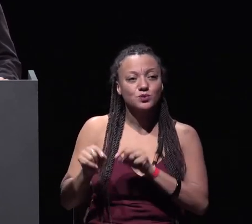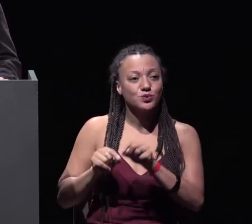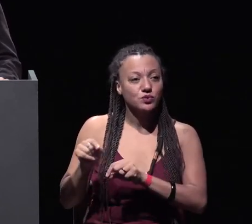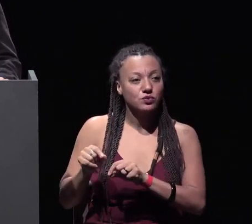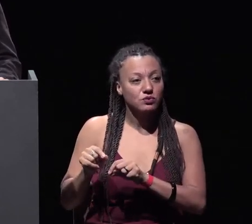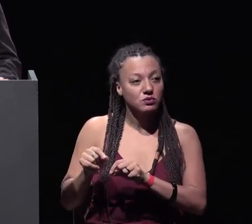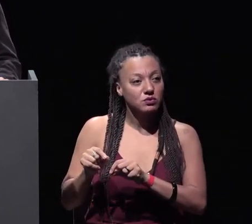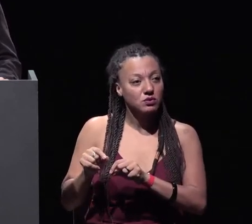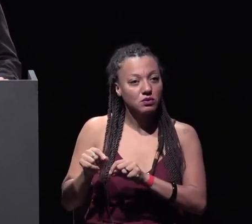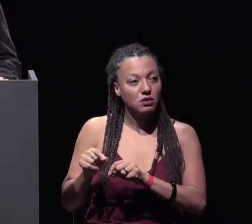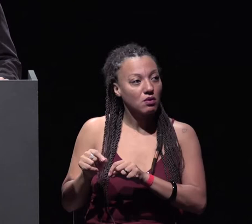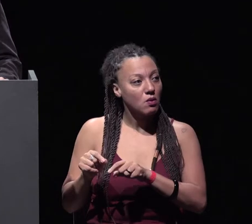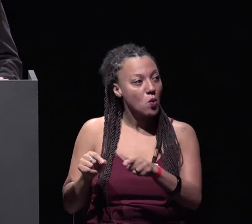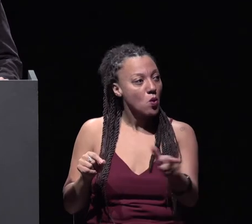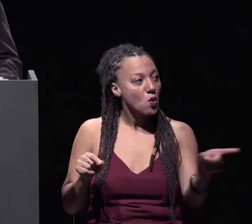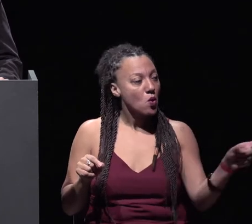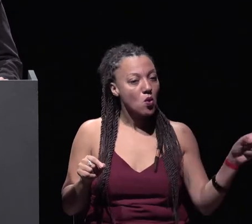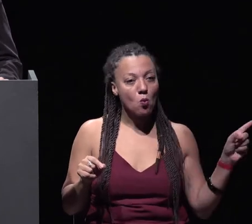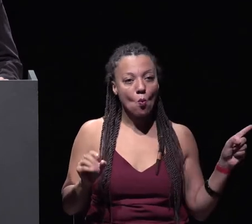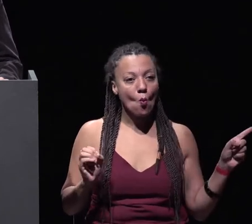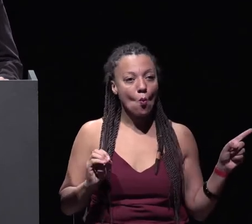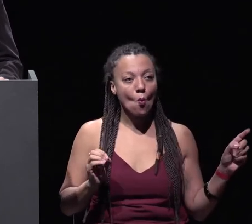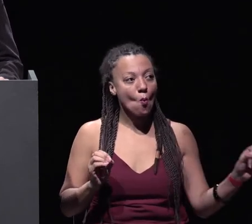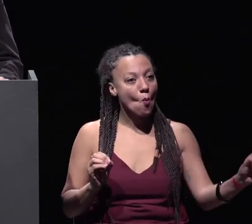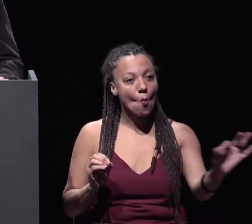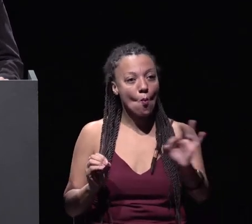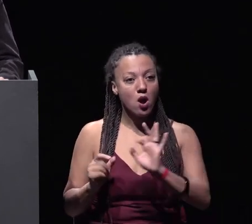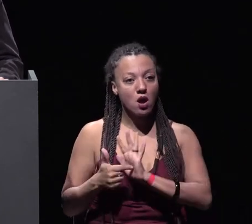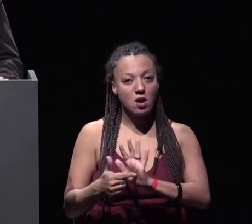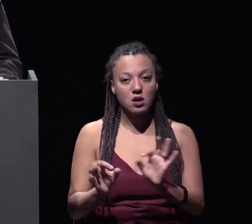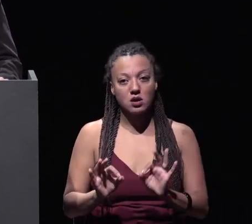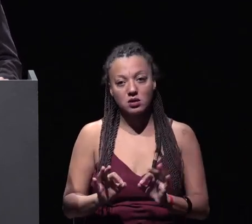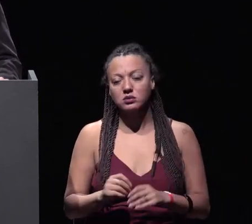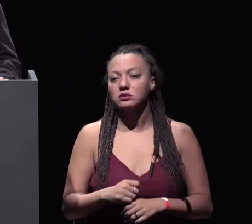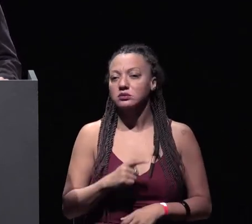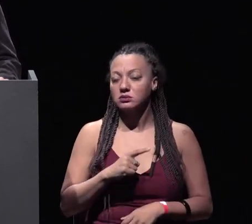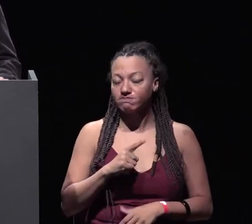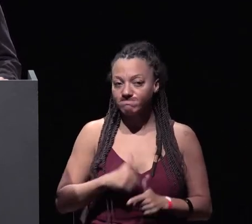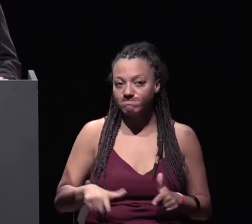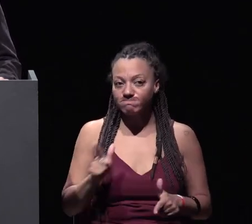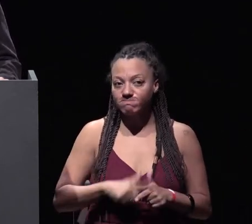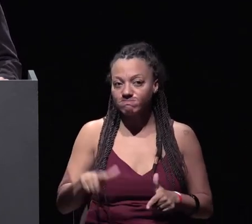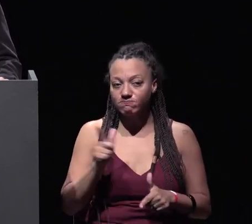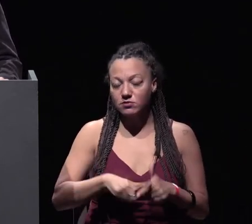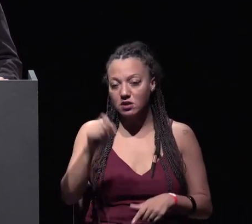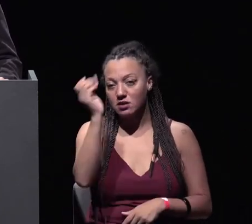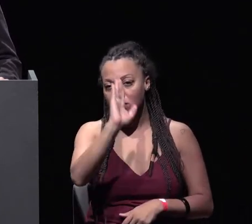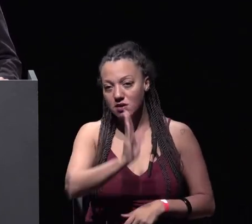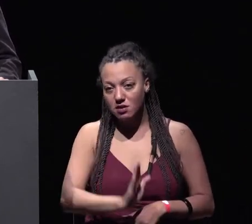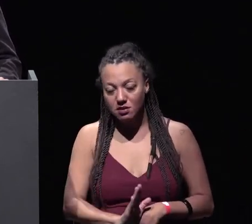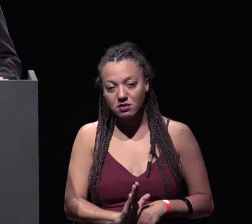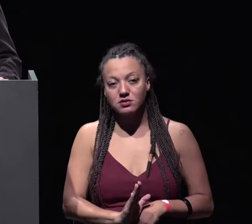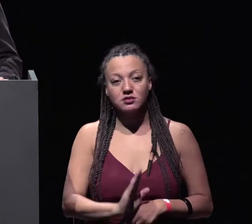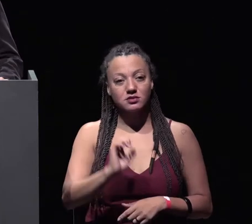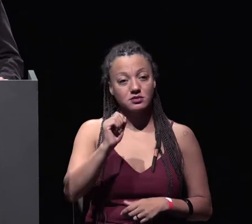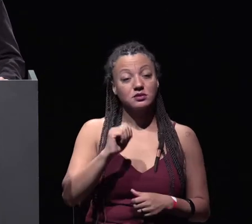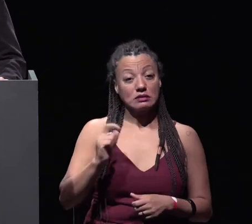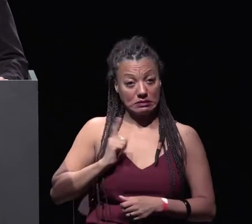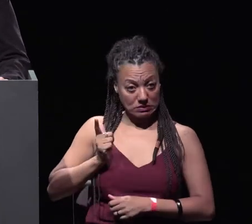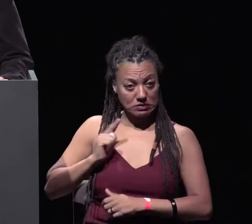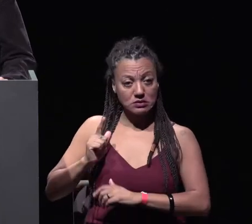ausentes e de uma forma geral das narrativas oficiais nessa é um grande problema o problema do brasil não é a inexistência